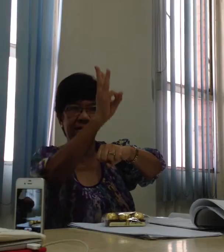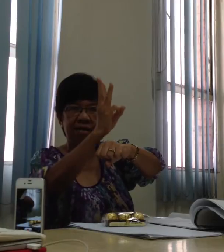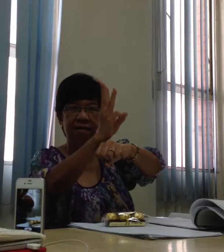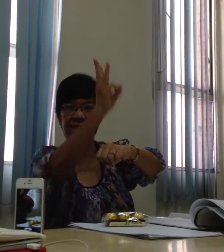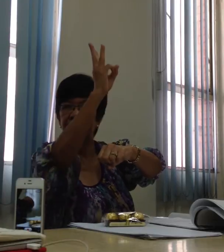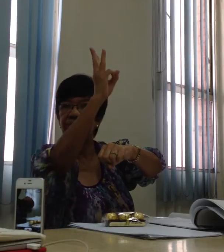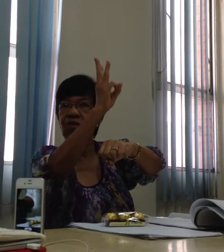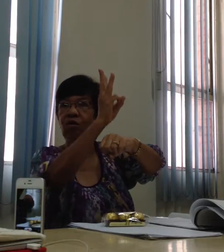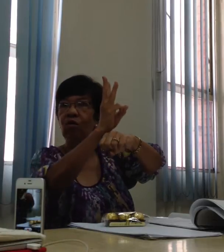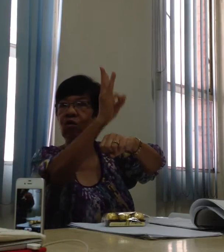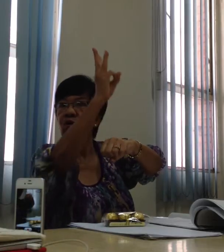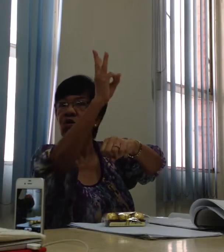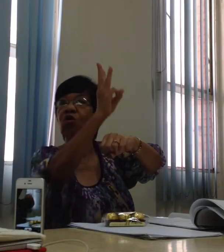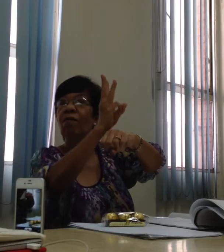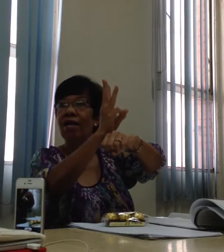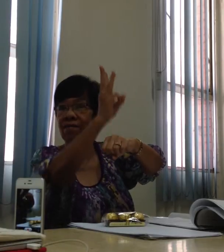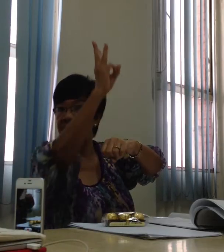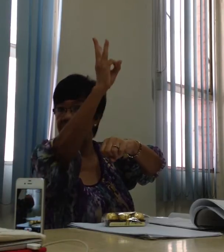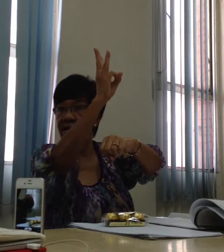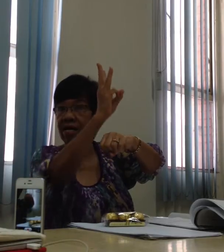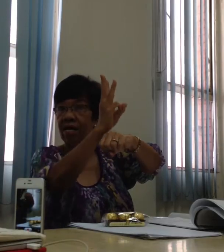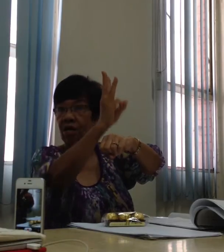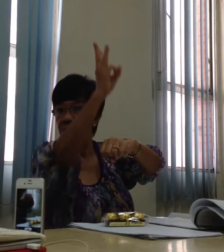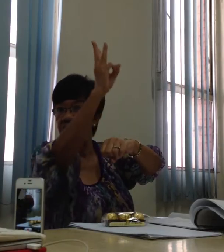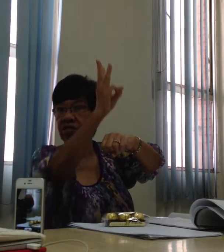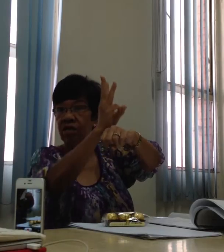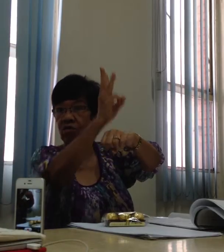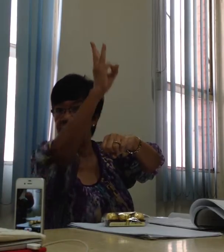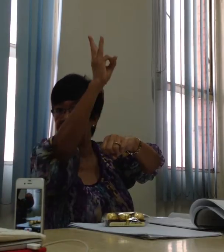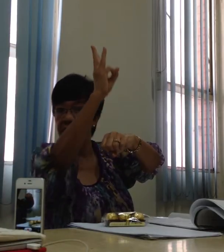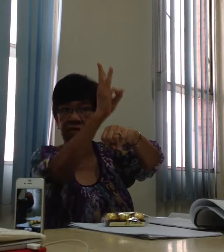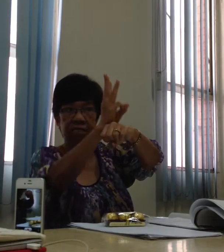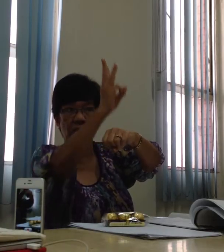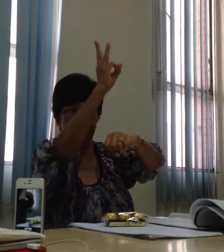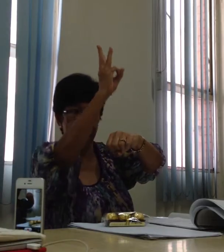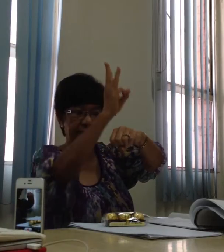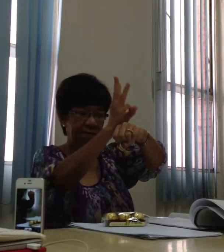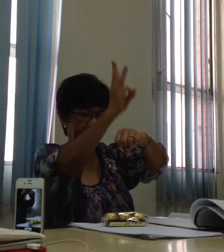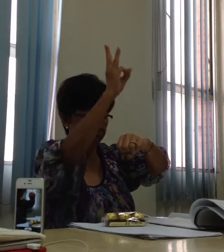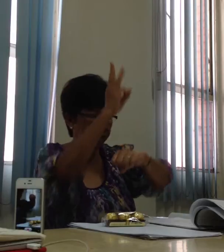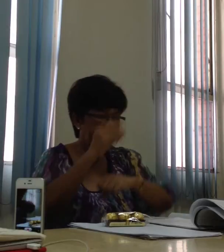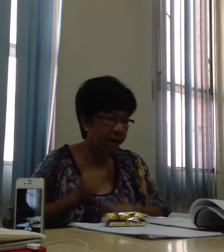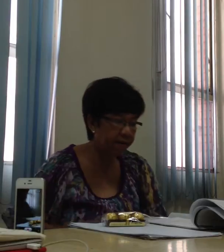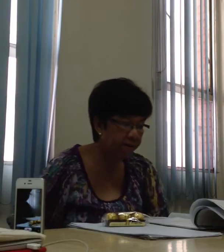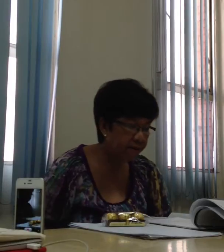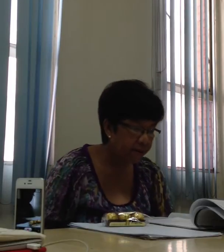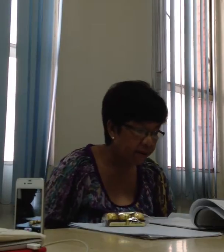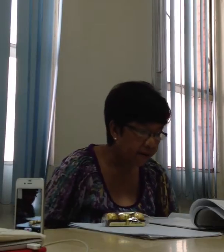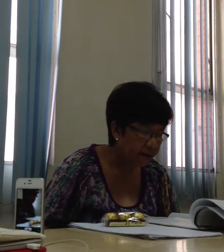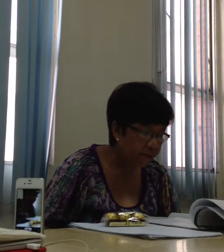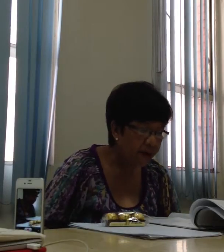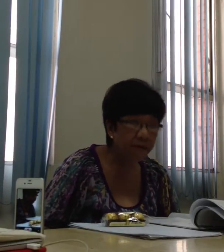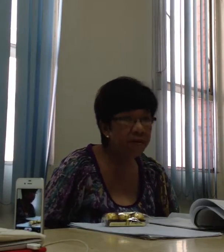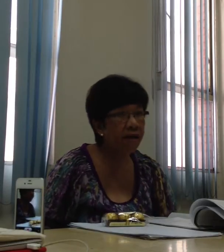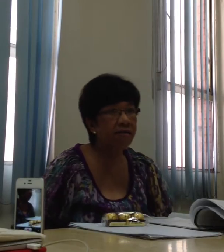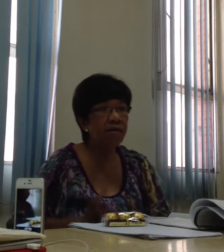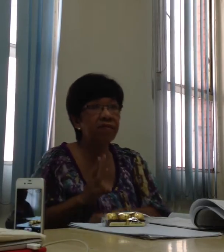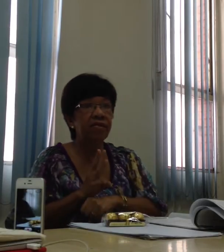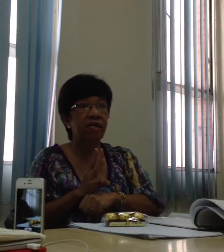Yung tubig. Yung malabas niya. Sa tubig, sa whale. Diba? And then, I'm